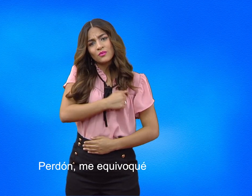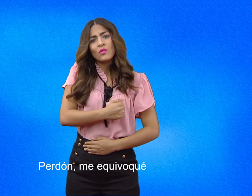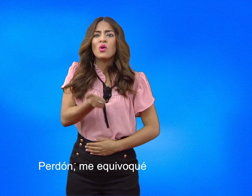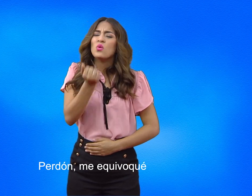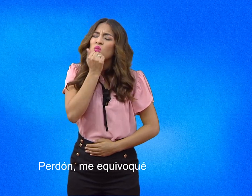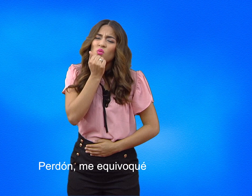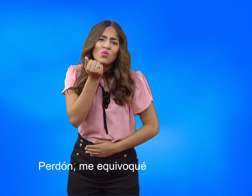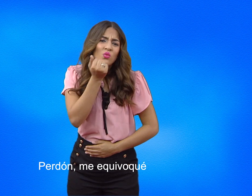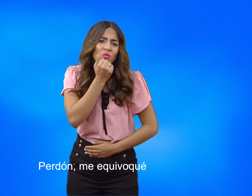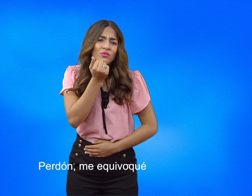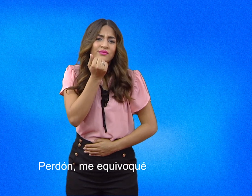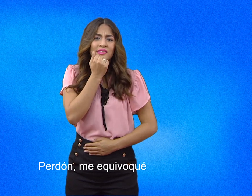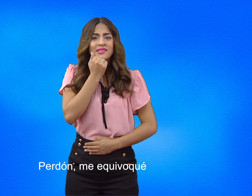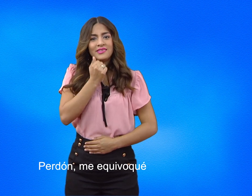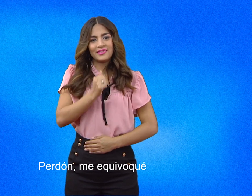Perdón, me equivoqué.